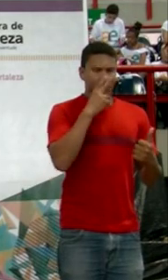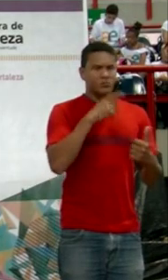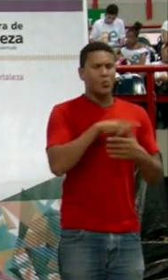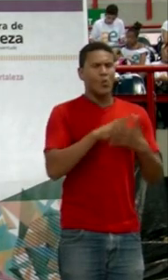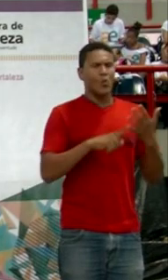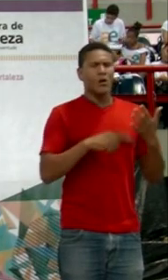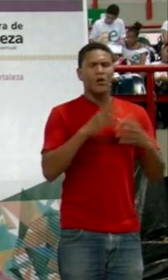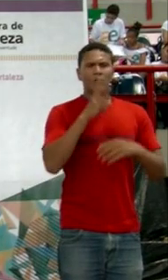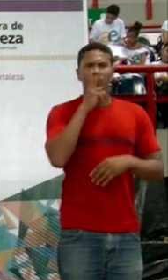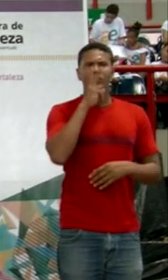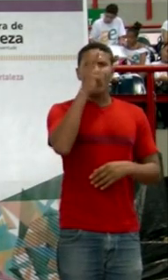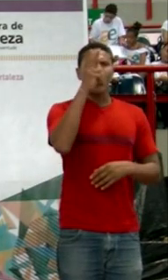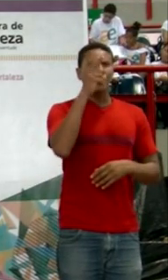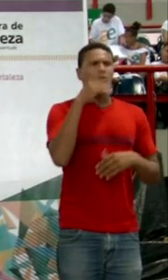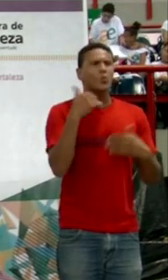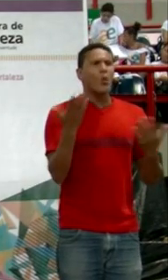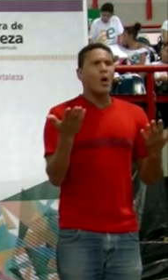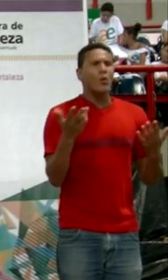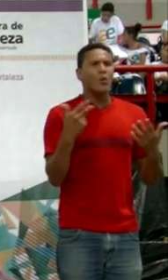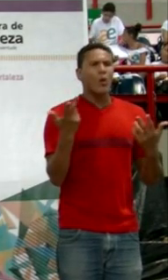os dois ácidos fortes aí?